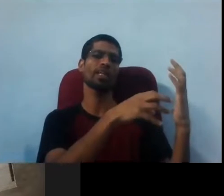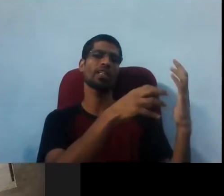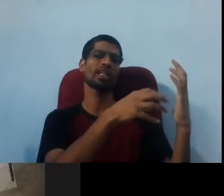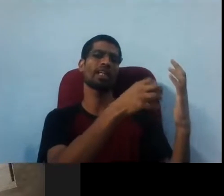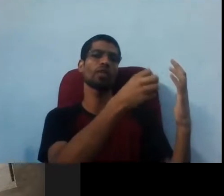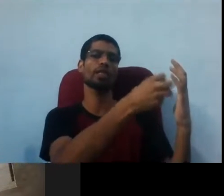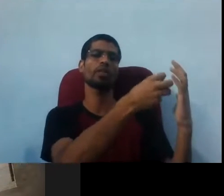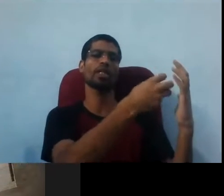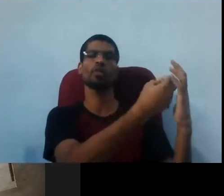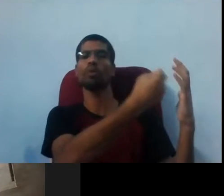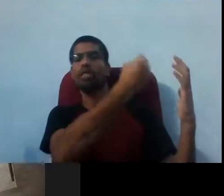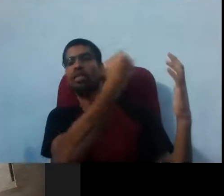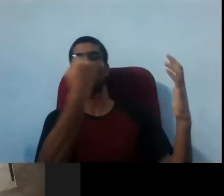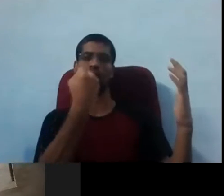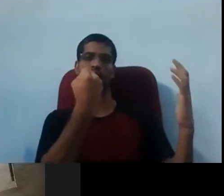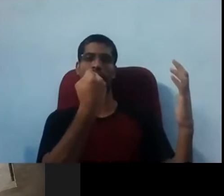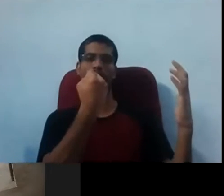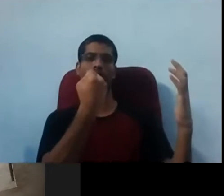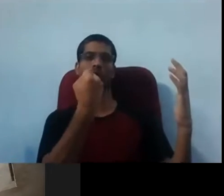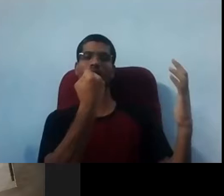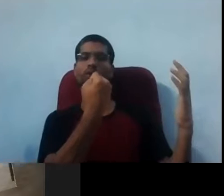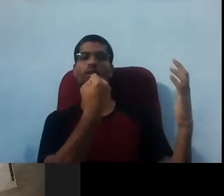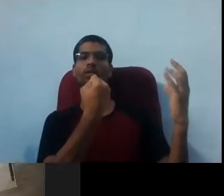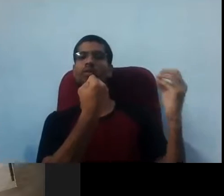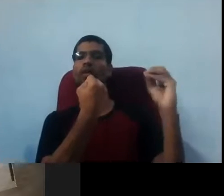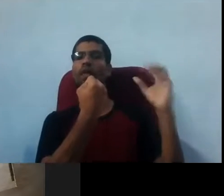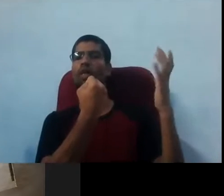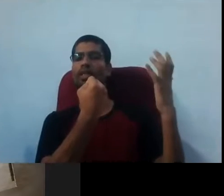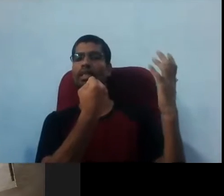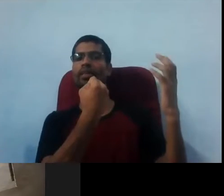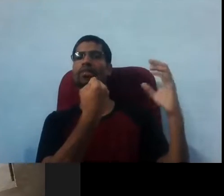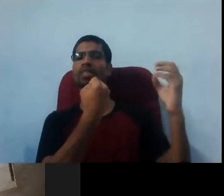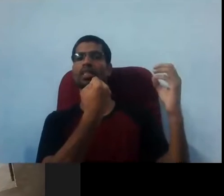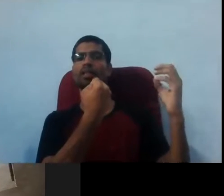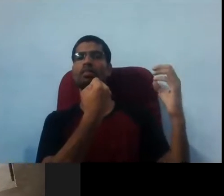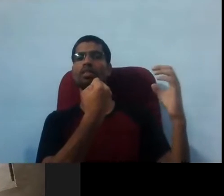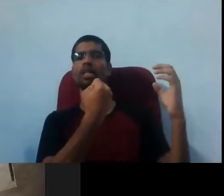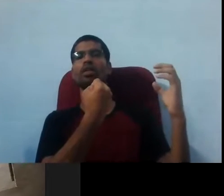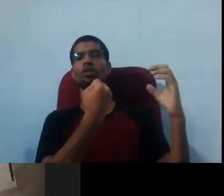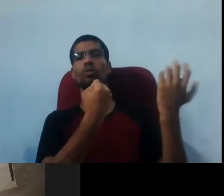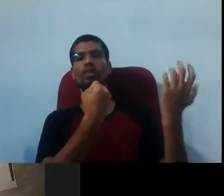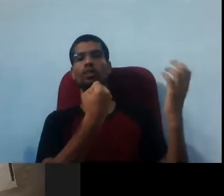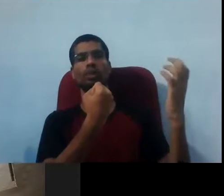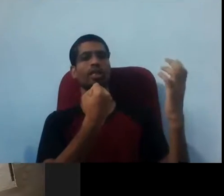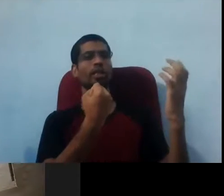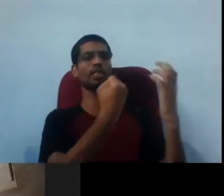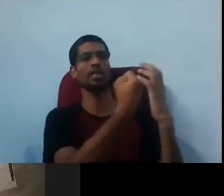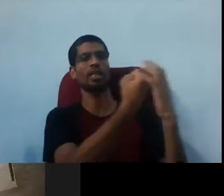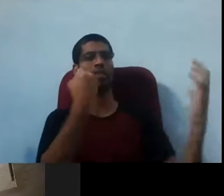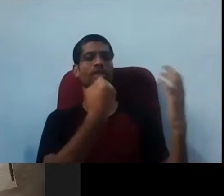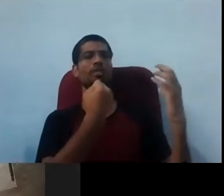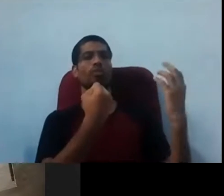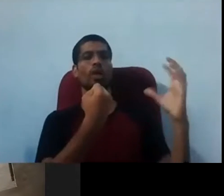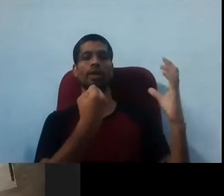मैग्नेटिक प्रॉपर्टी दिखाता है वो क्या हो जाएगा, चुंबक के साथ आ जाएगा। जो अनवांटेड है, जिसके जिसका चुंबक चुंबक की